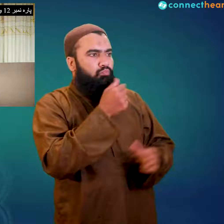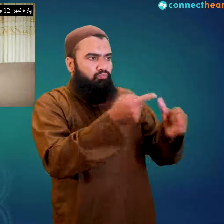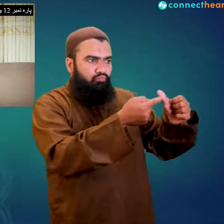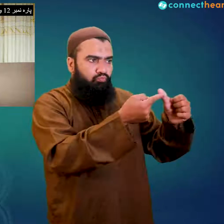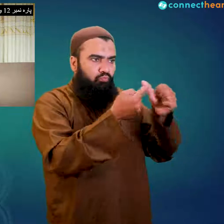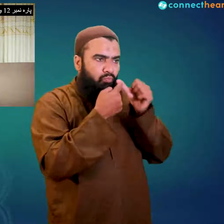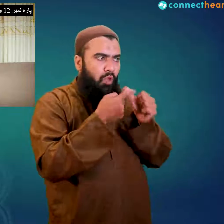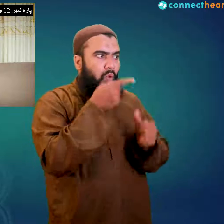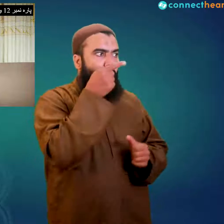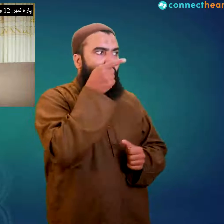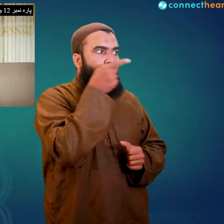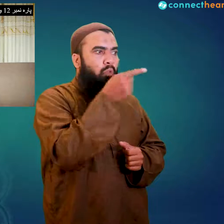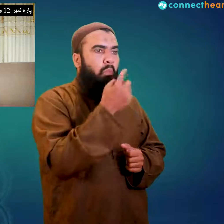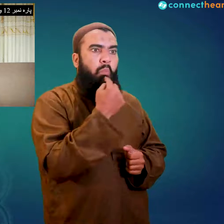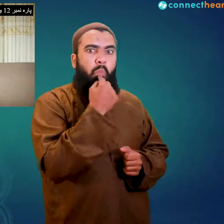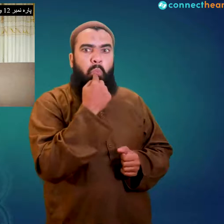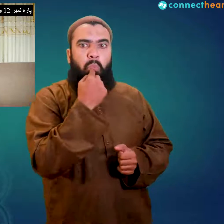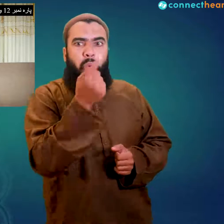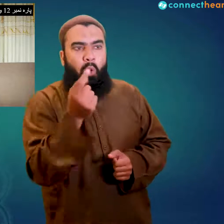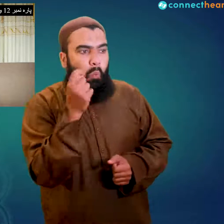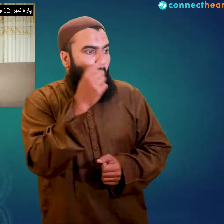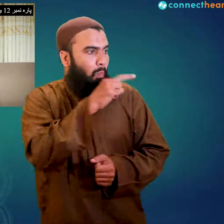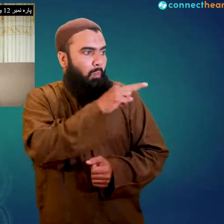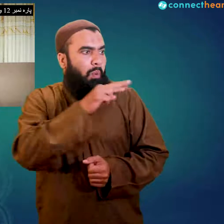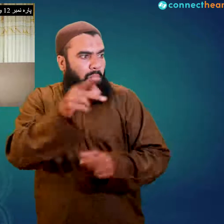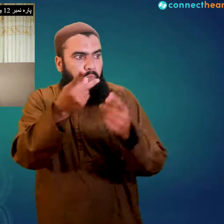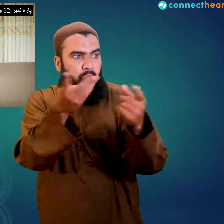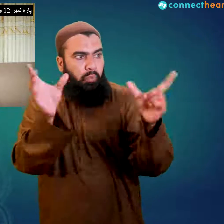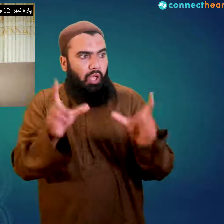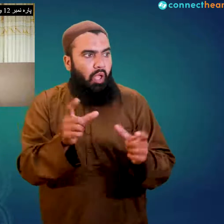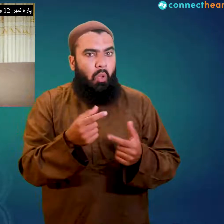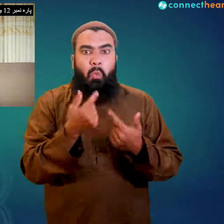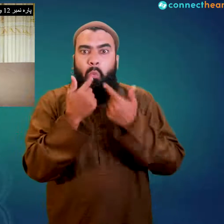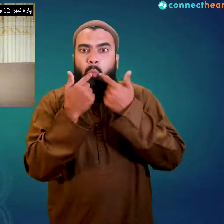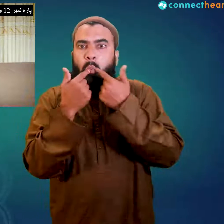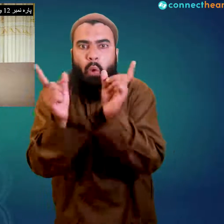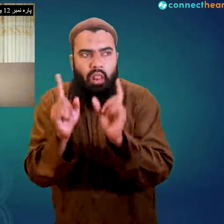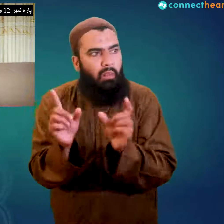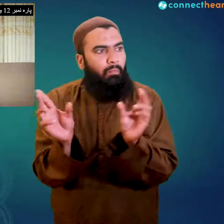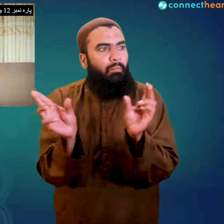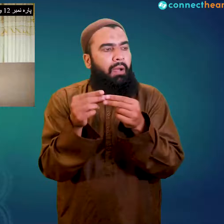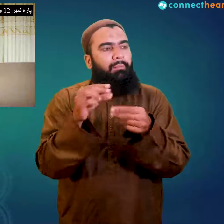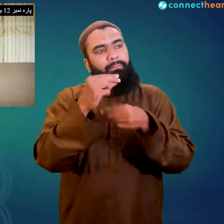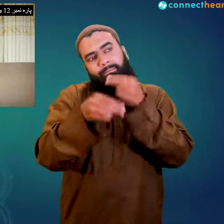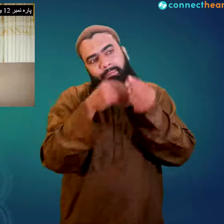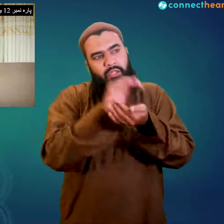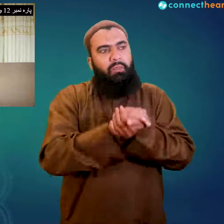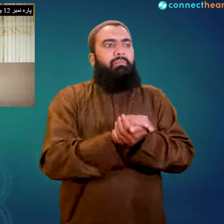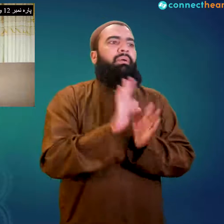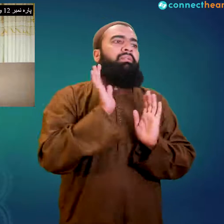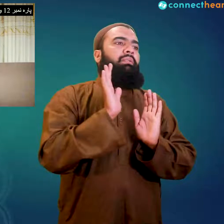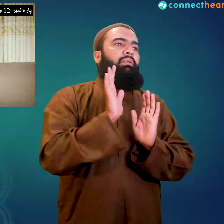بھائی 11-12 کی تعداد میں تھے جو کہ ان کے سگے نہیں، سوتیلے بھائی تھے۔